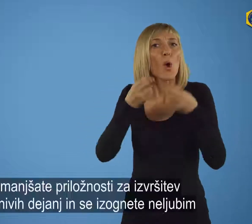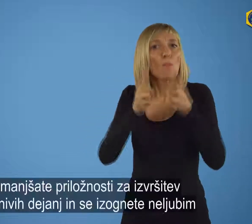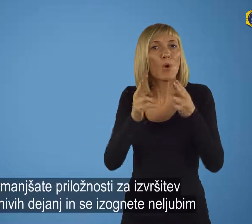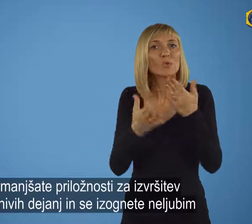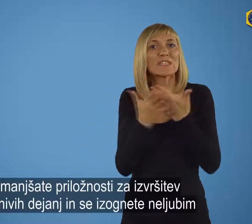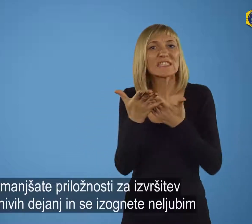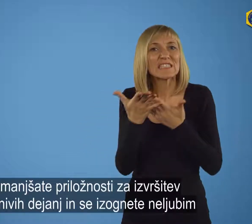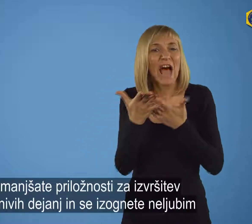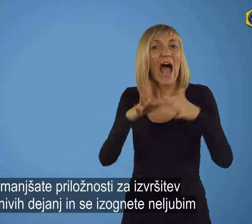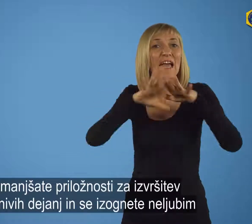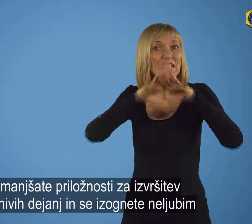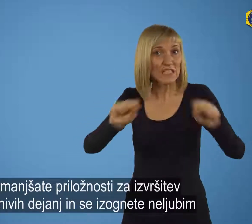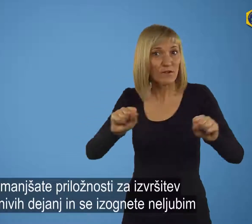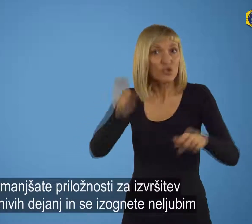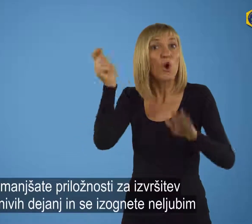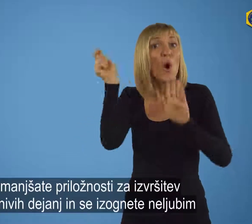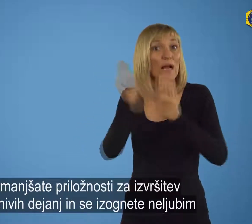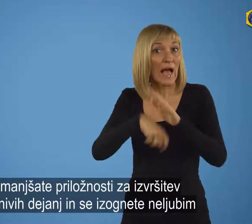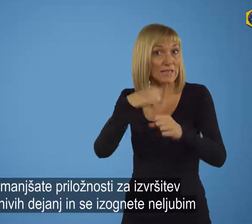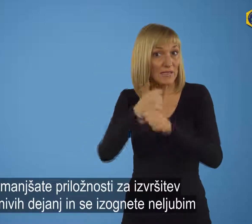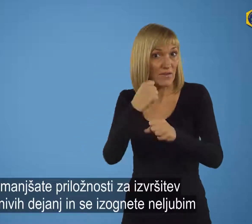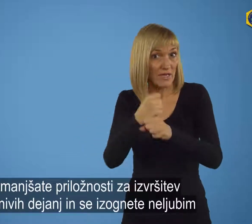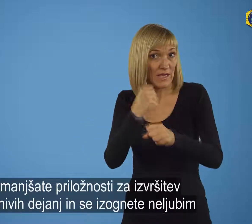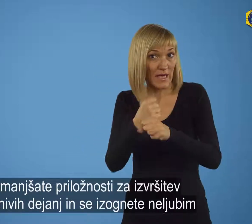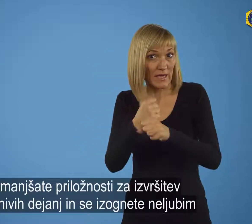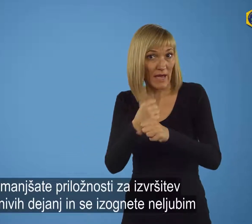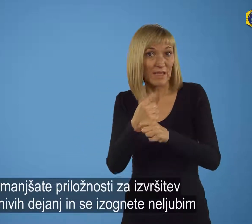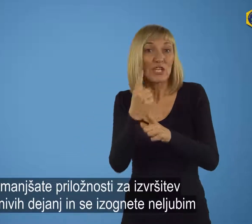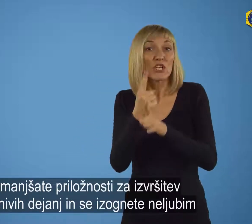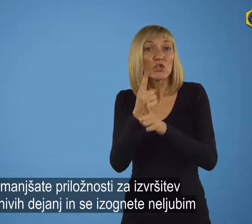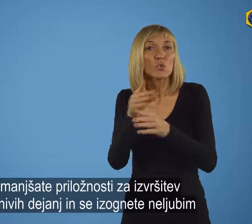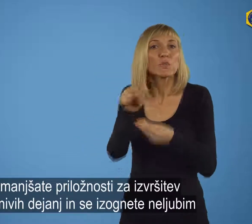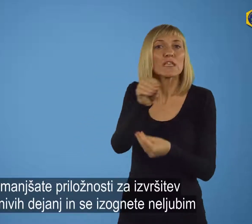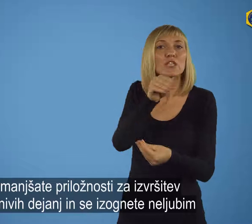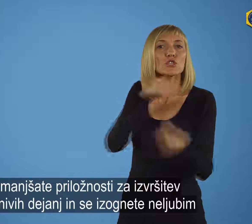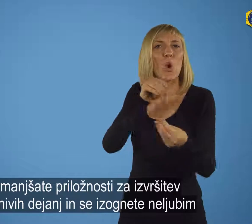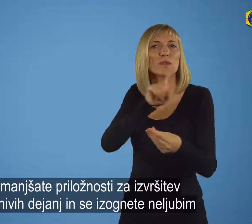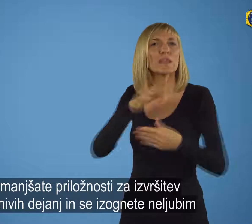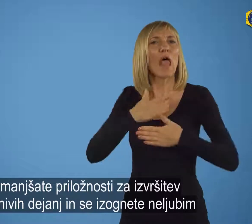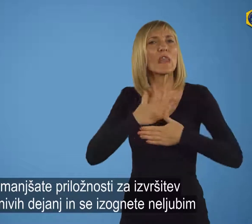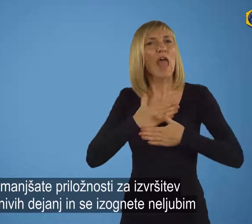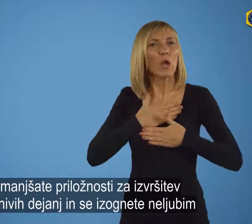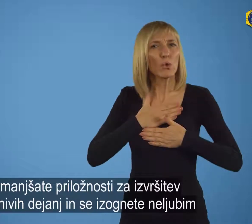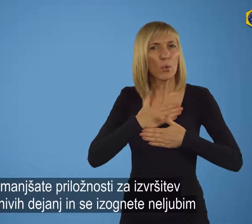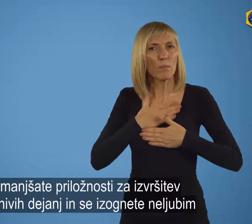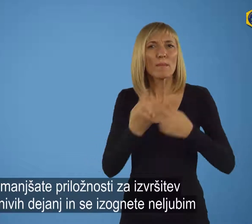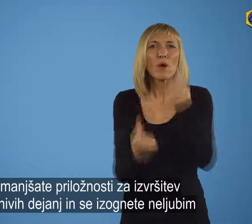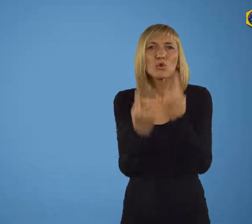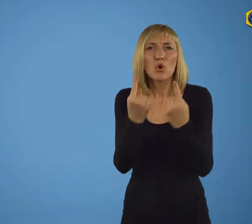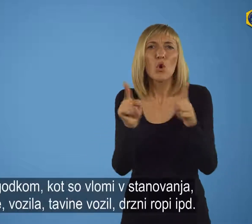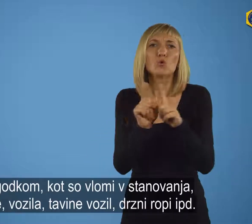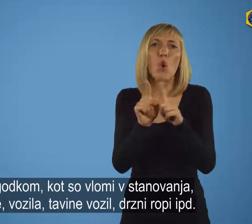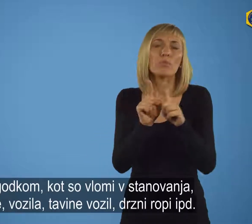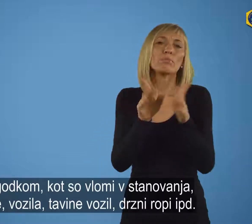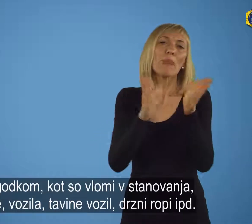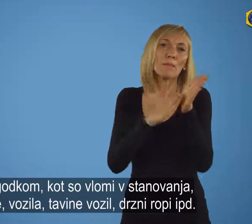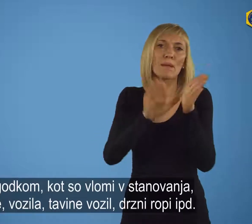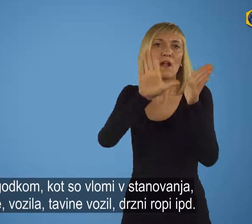dejanj in se izognete neljubim dogodkom, kot so vlomi v stanovanja, hiše, vozila, tatvine